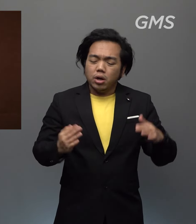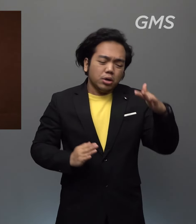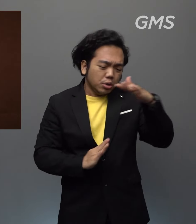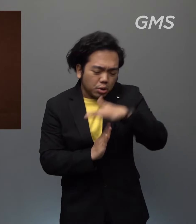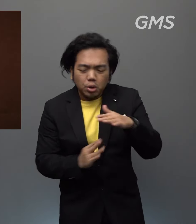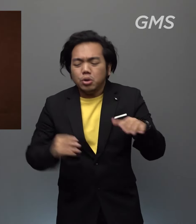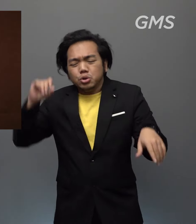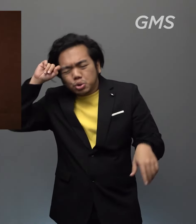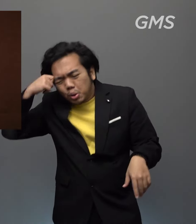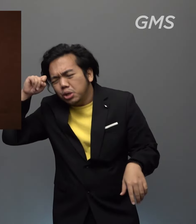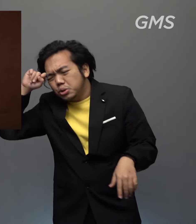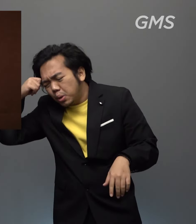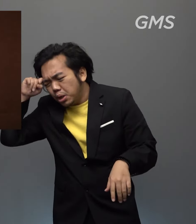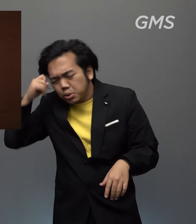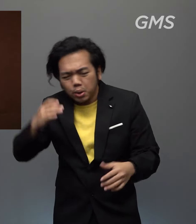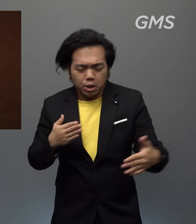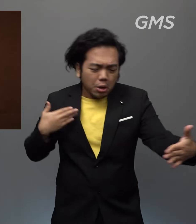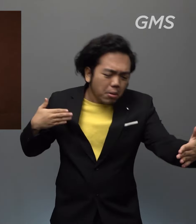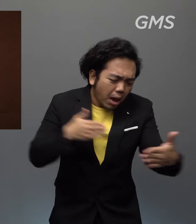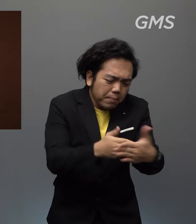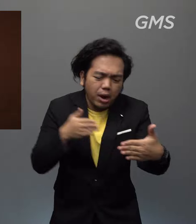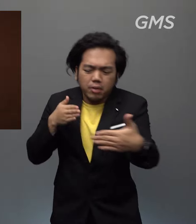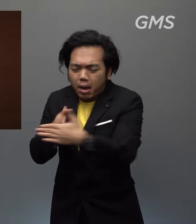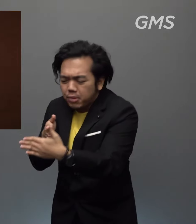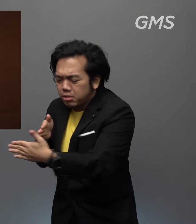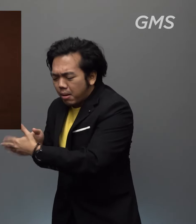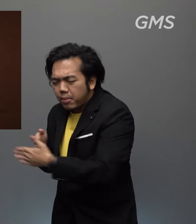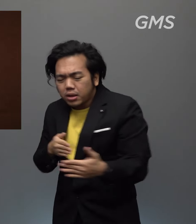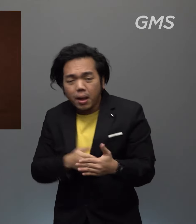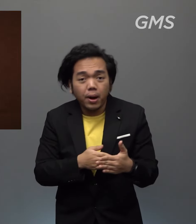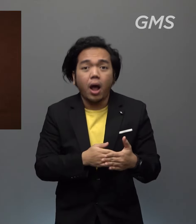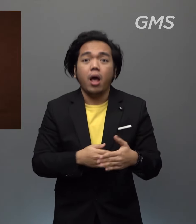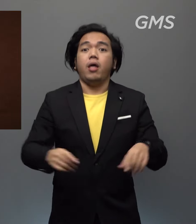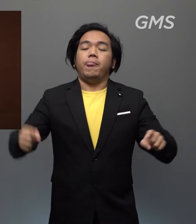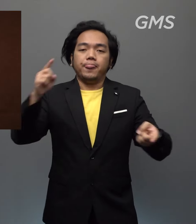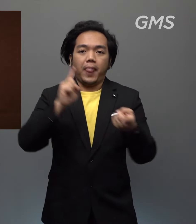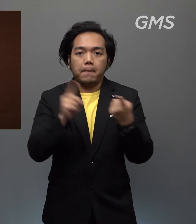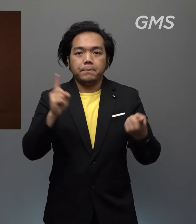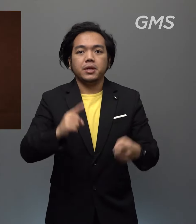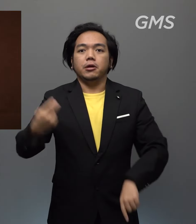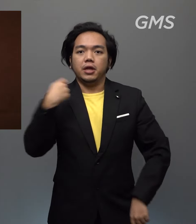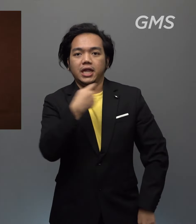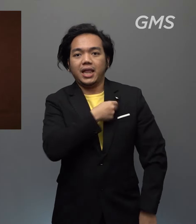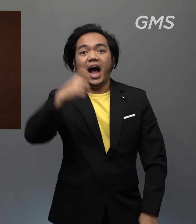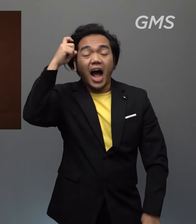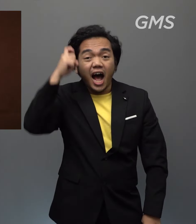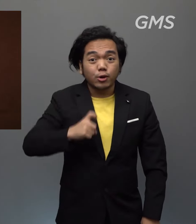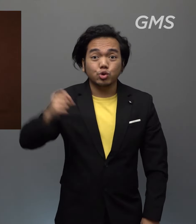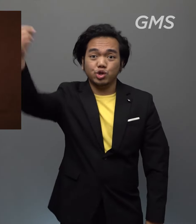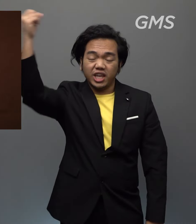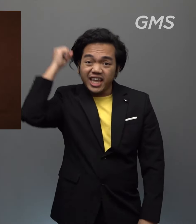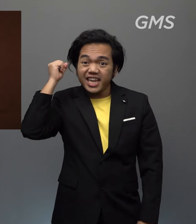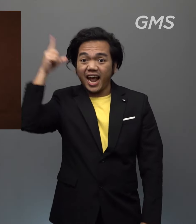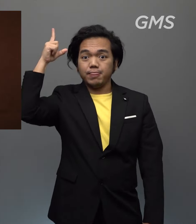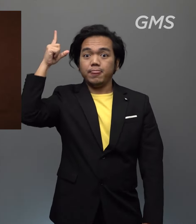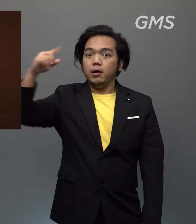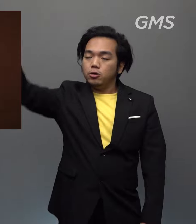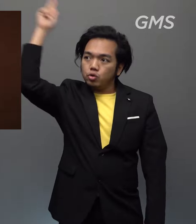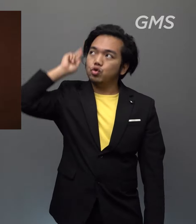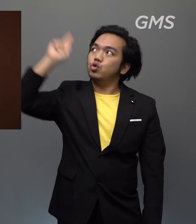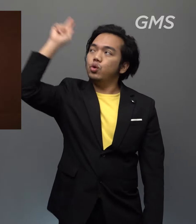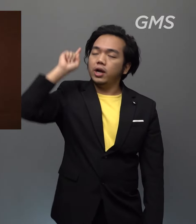sekitar kita. Lalu kita perlu pertolongan, ingat bahwa Tuhan itu setia. Tapi di dalam kondisi yang seperti ini